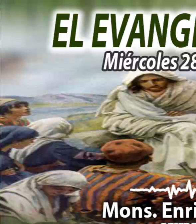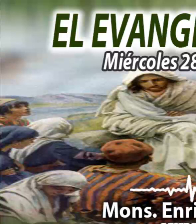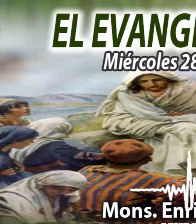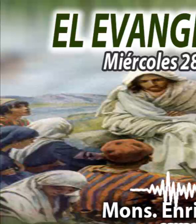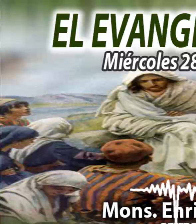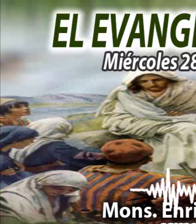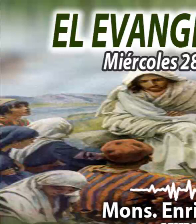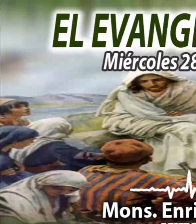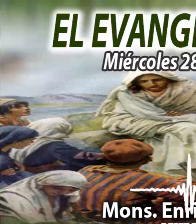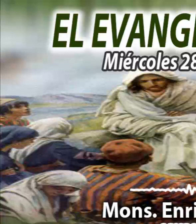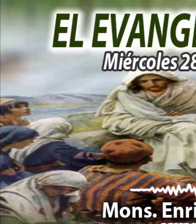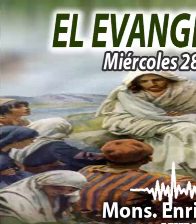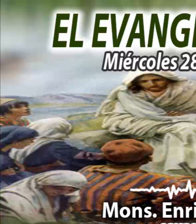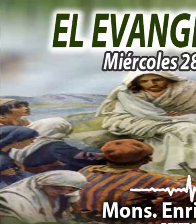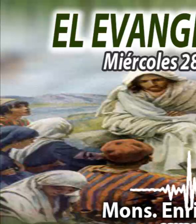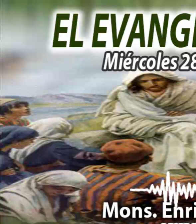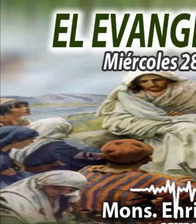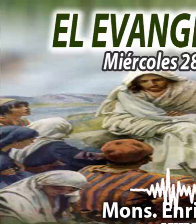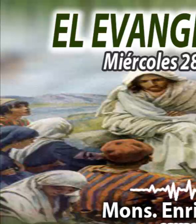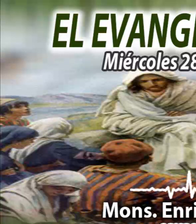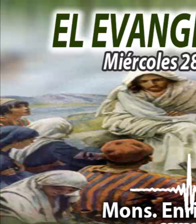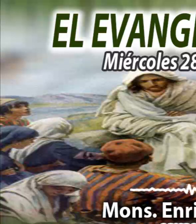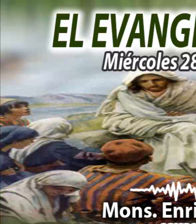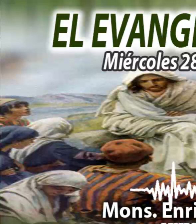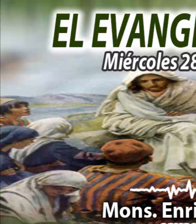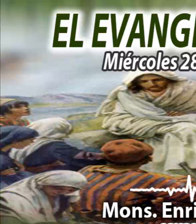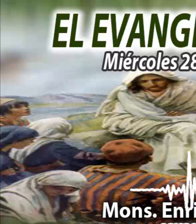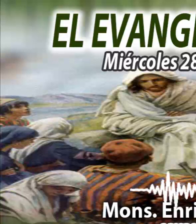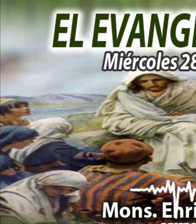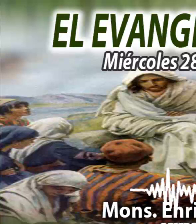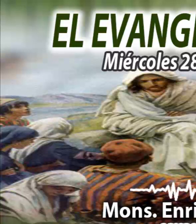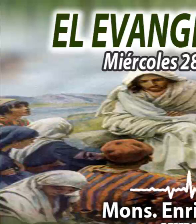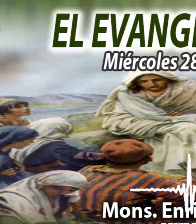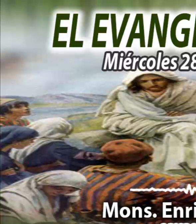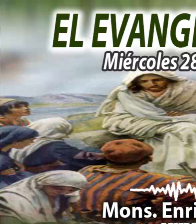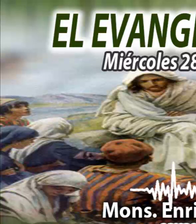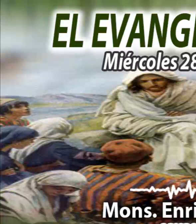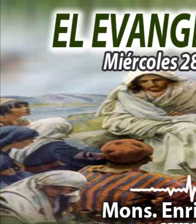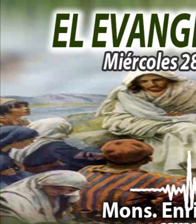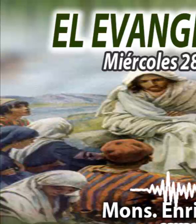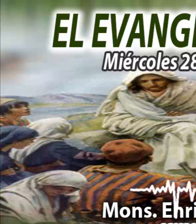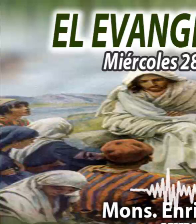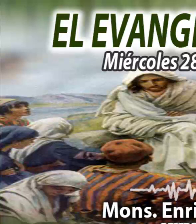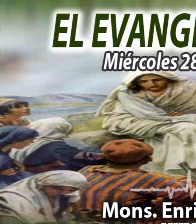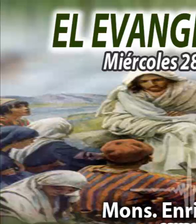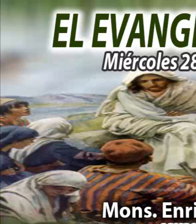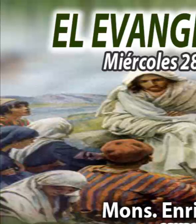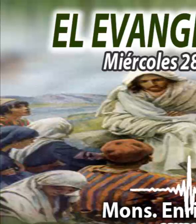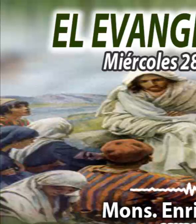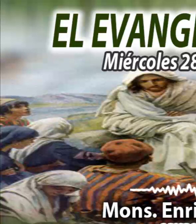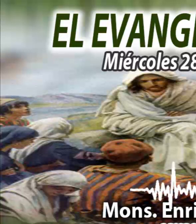El Evangelio del Día, en voz de Monseñor Enrique Díaz, a través de Radio María, voz